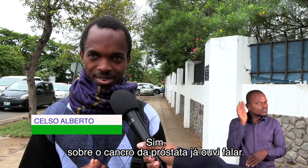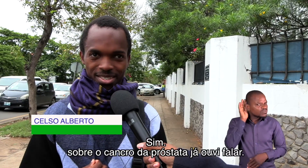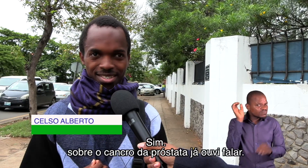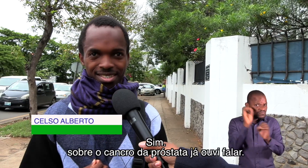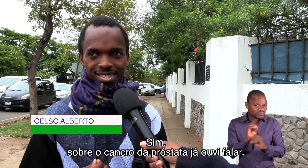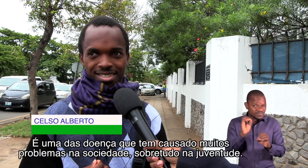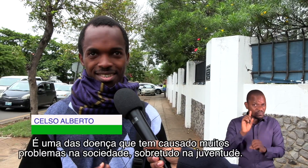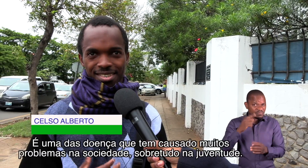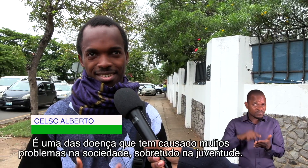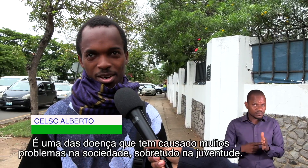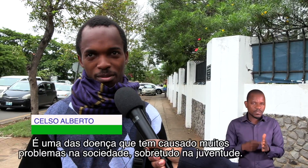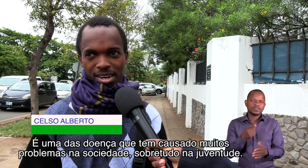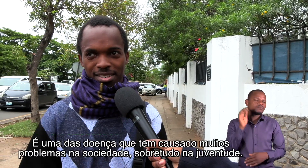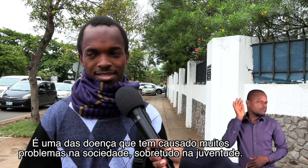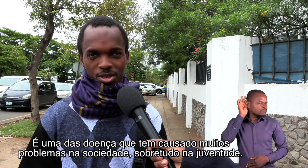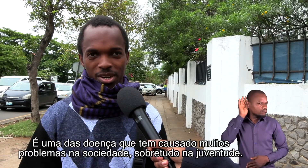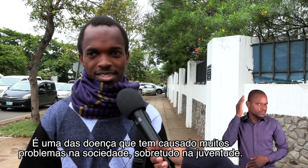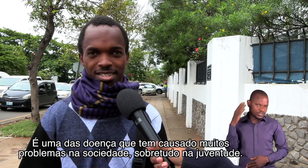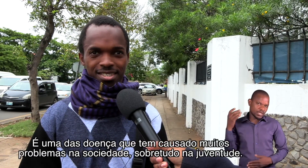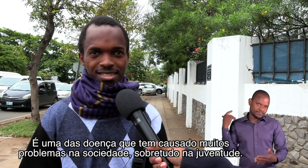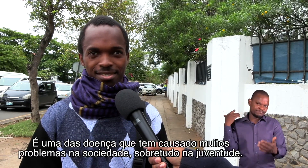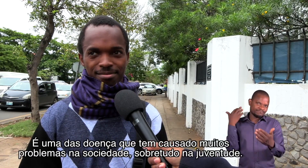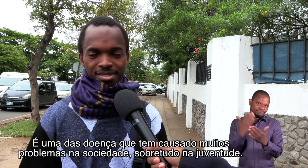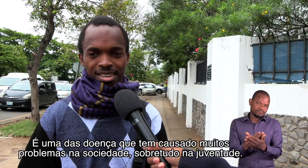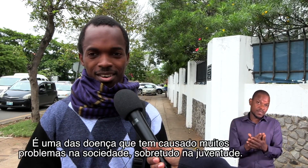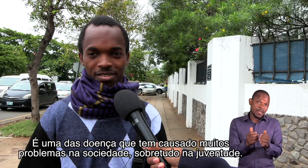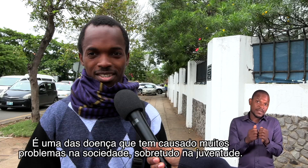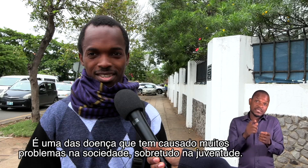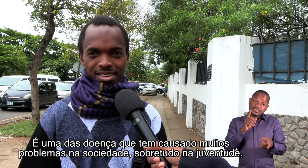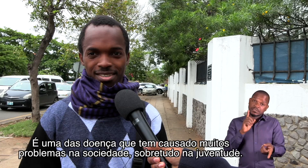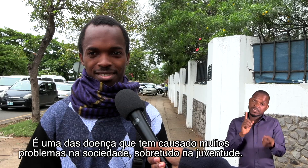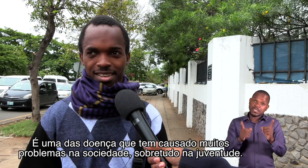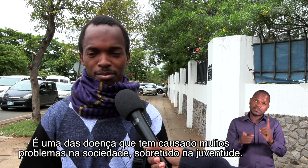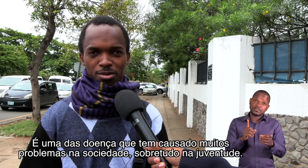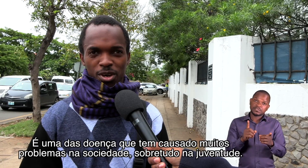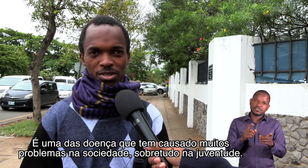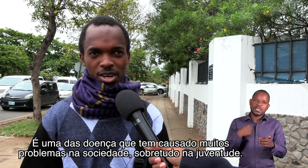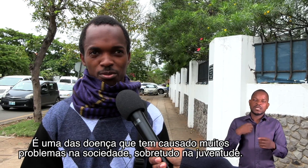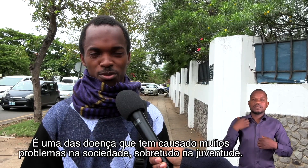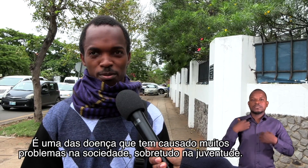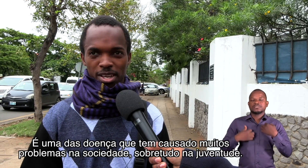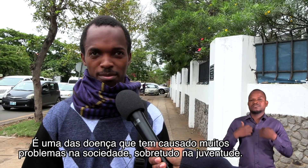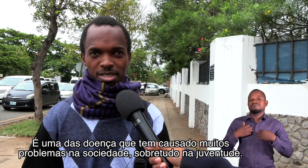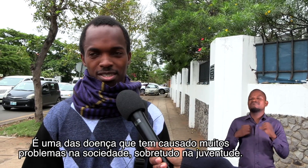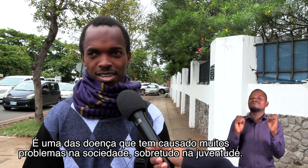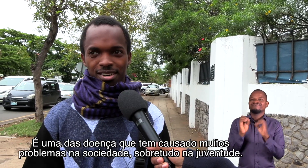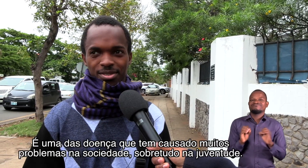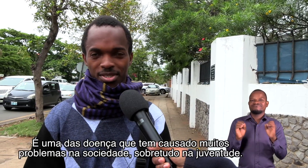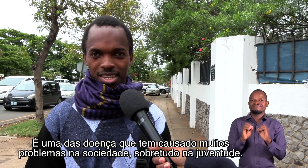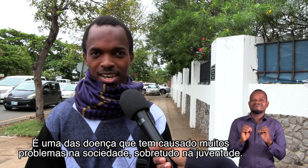não é? E é uma das doenças que afeta e tem mesmo causado muitos problemas na sociedade,